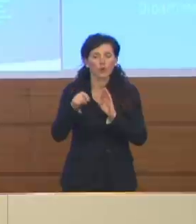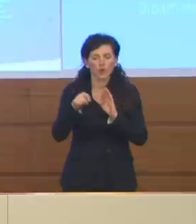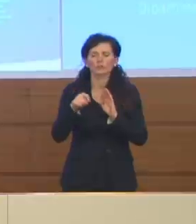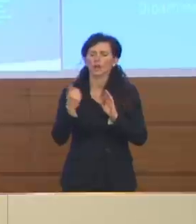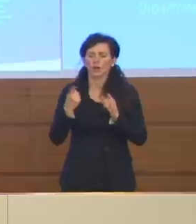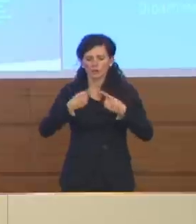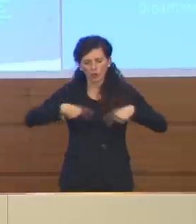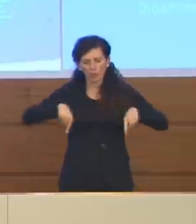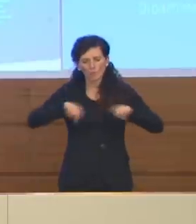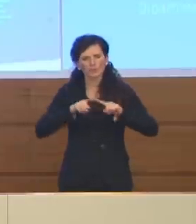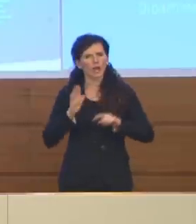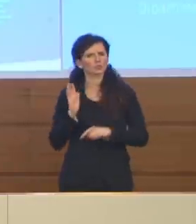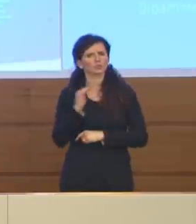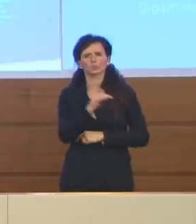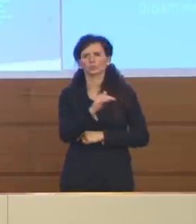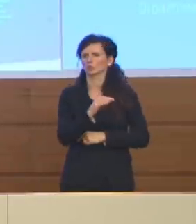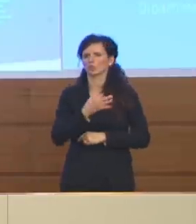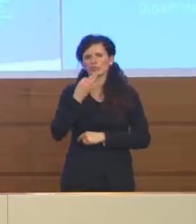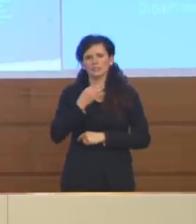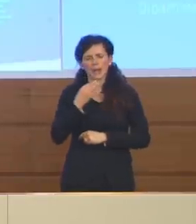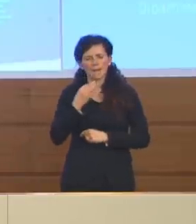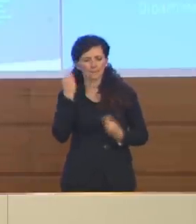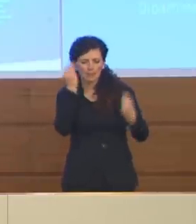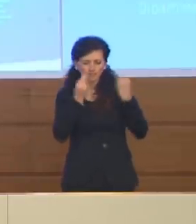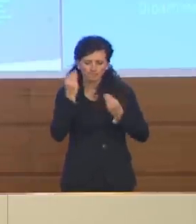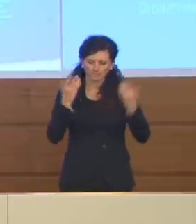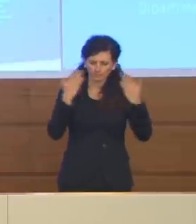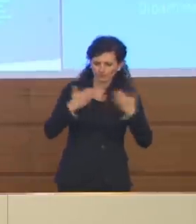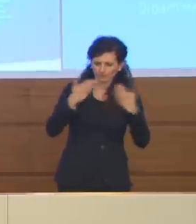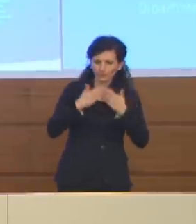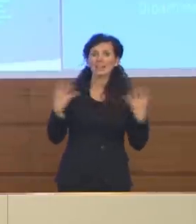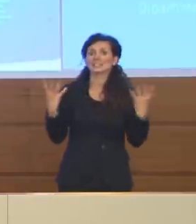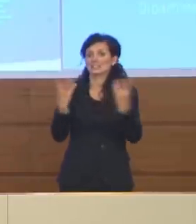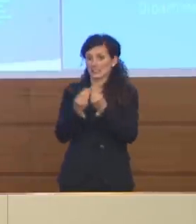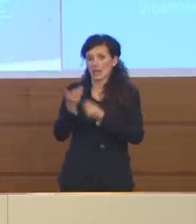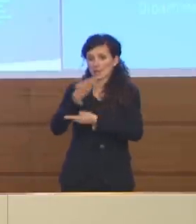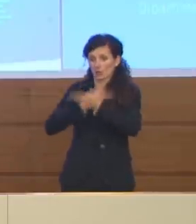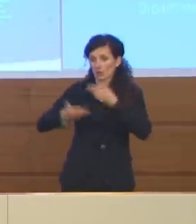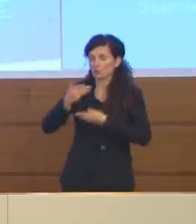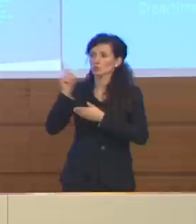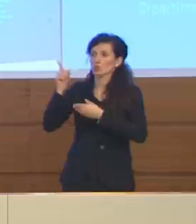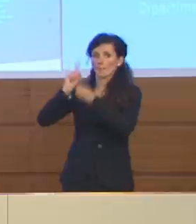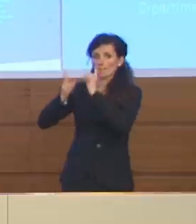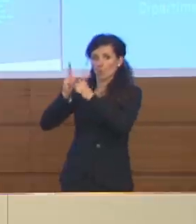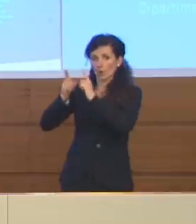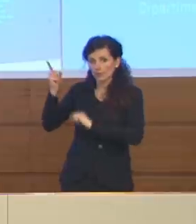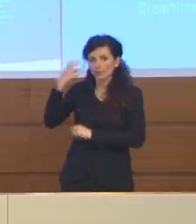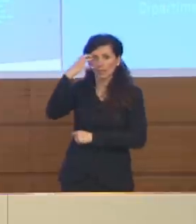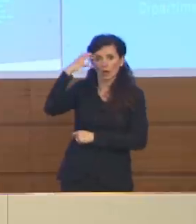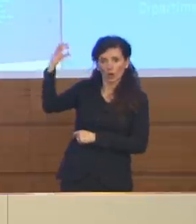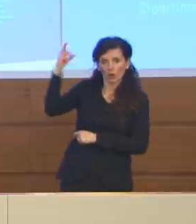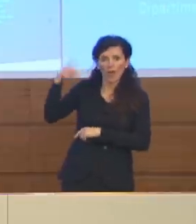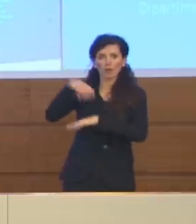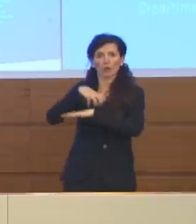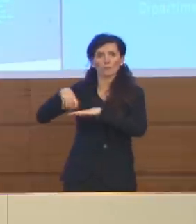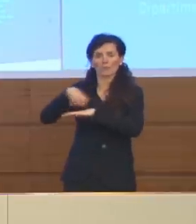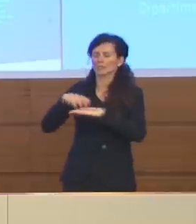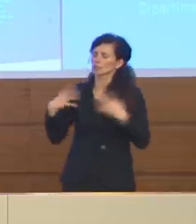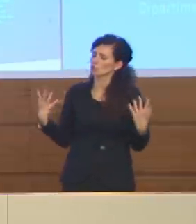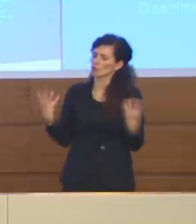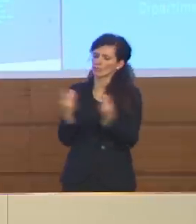il mondo della politica in particolare con il governo e con i ministri